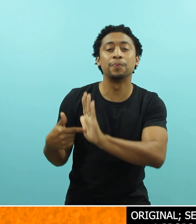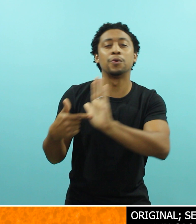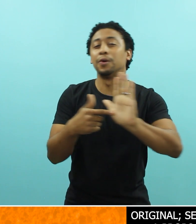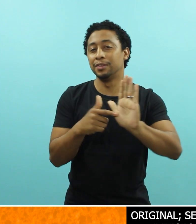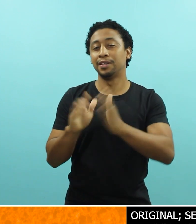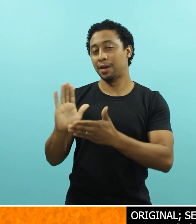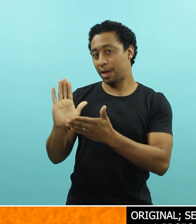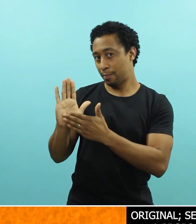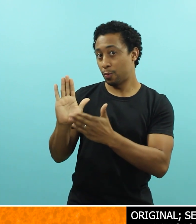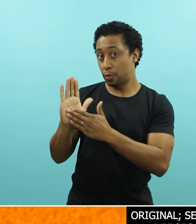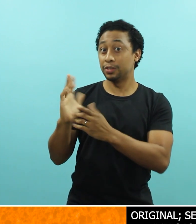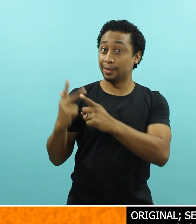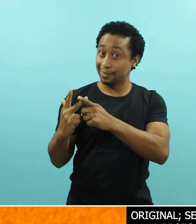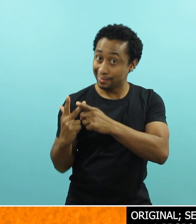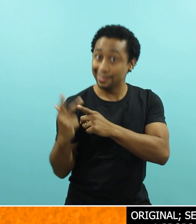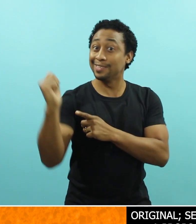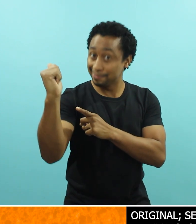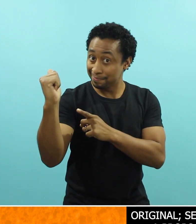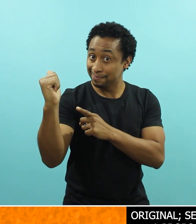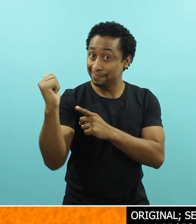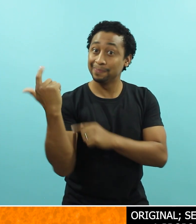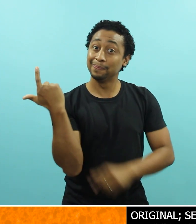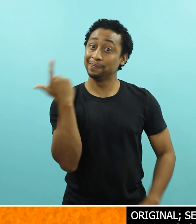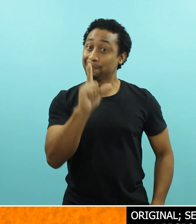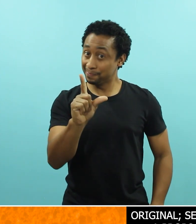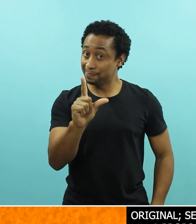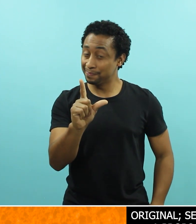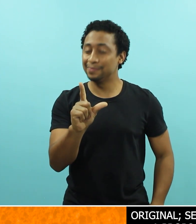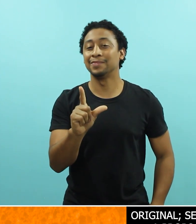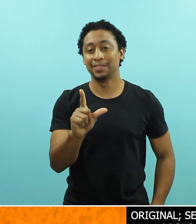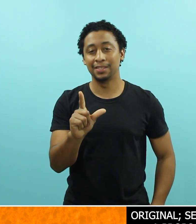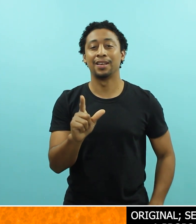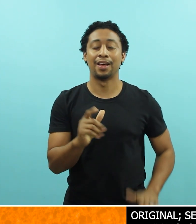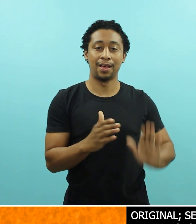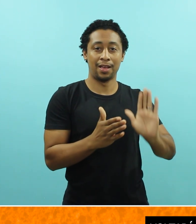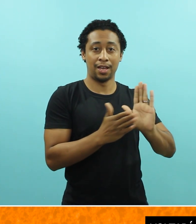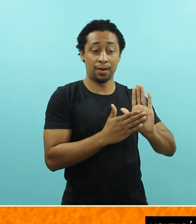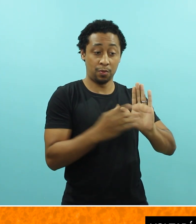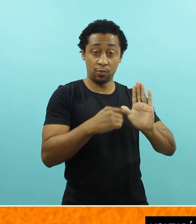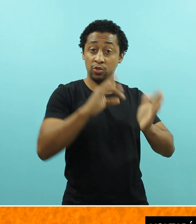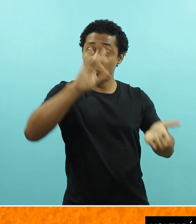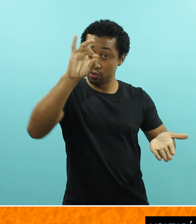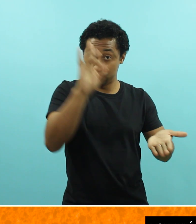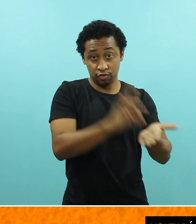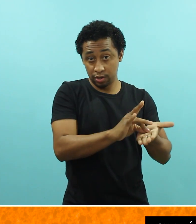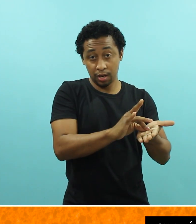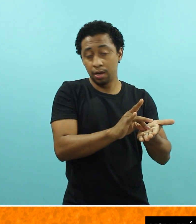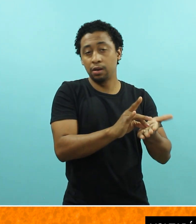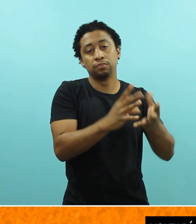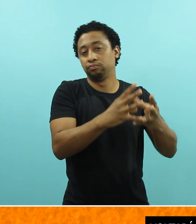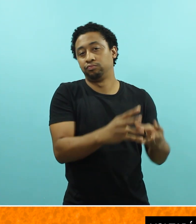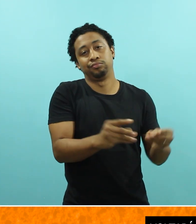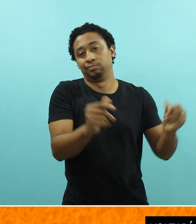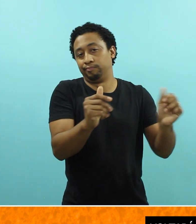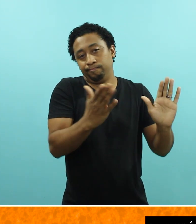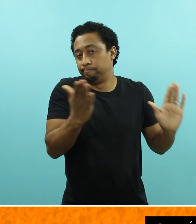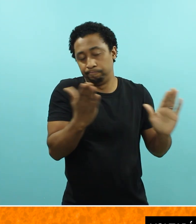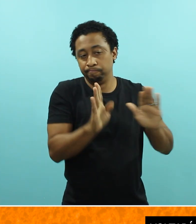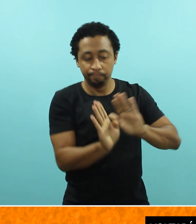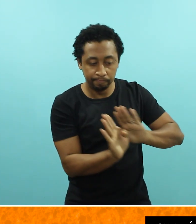original. Se for derrotada, a proposta original voltará à